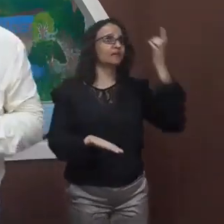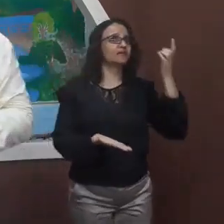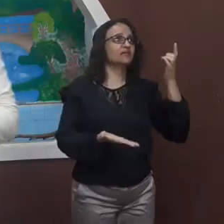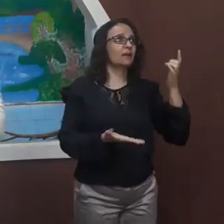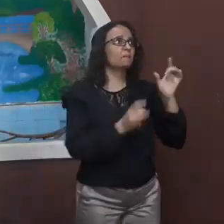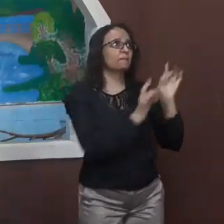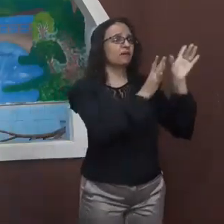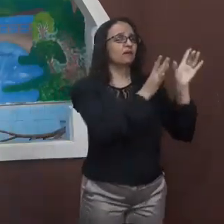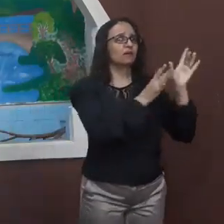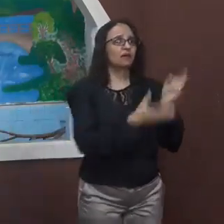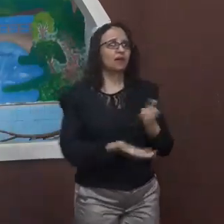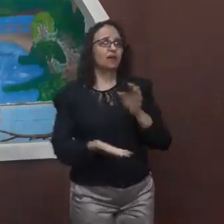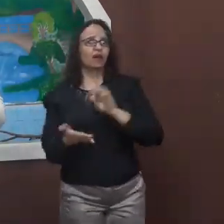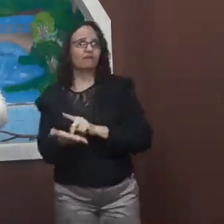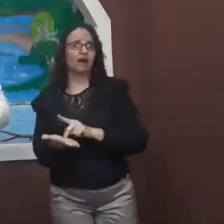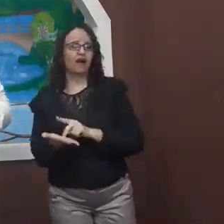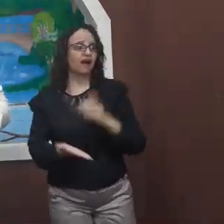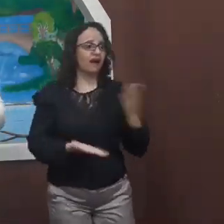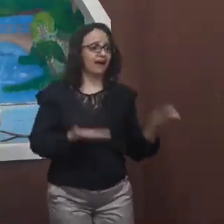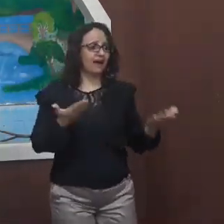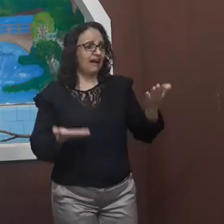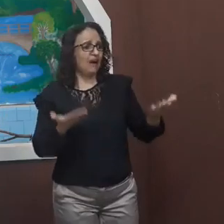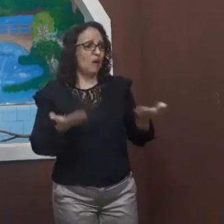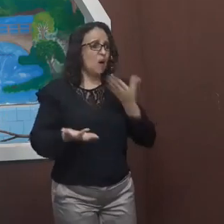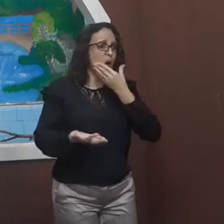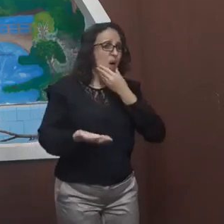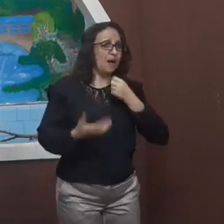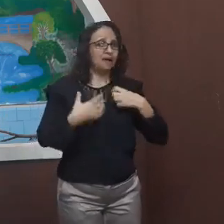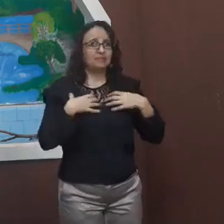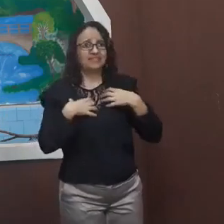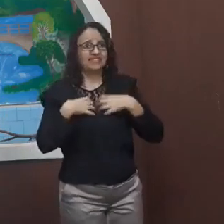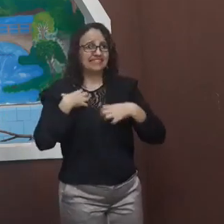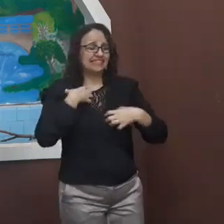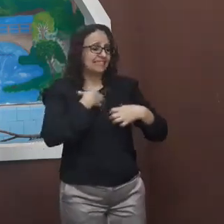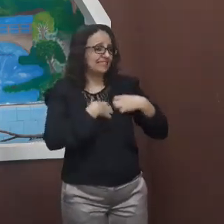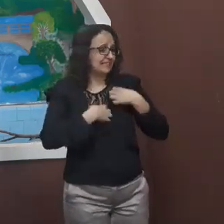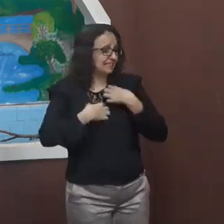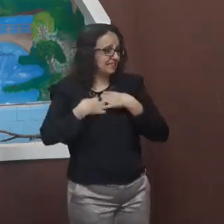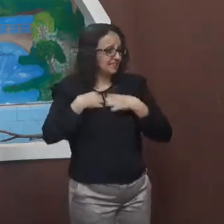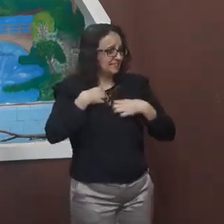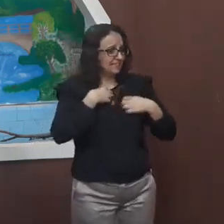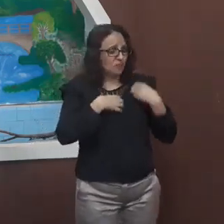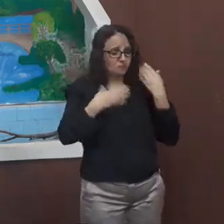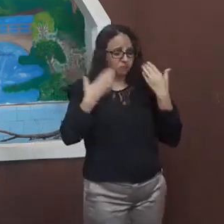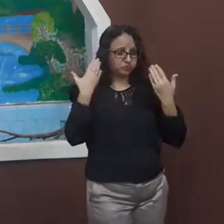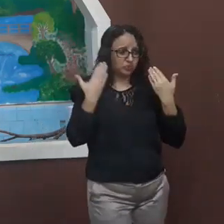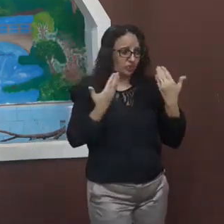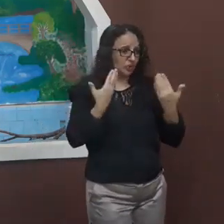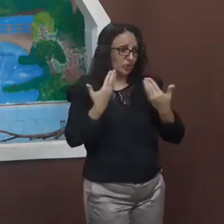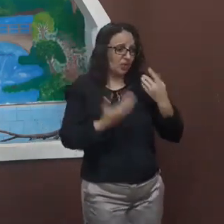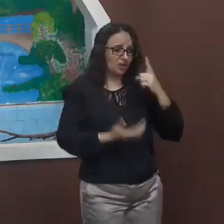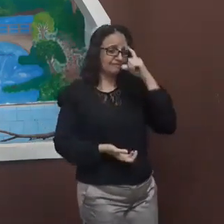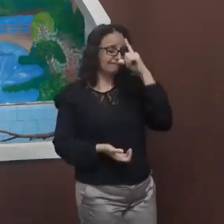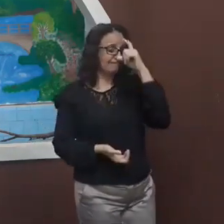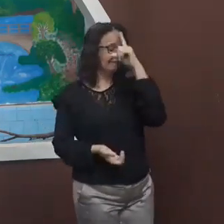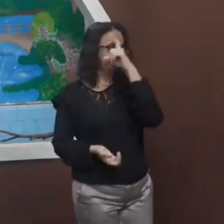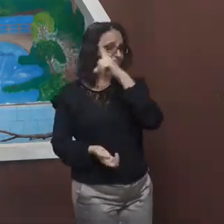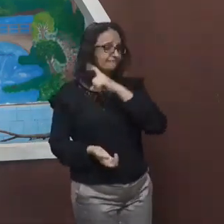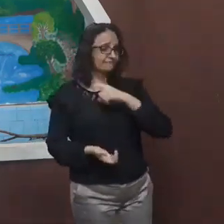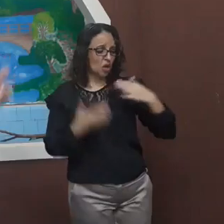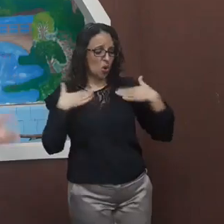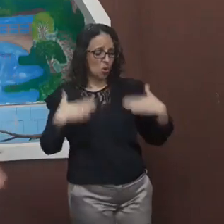grande no homem, que o homem está perdido, e o adoecimento emocional, espiritual, social e